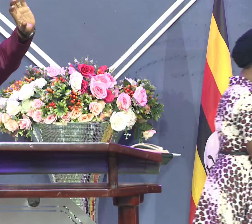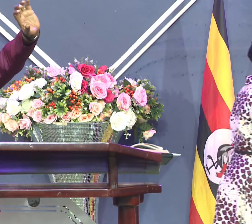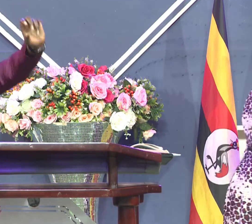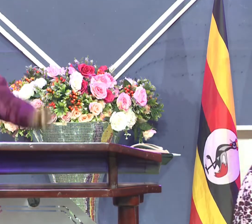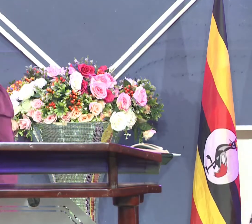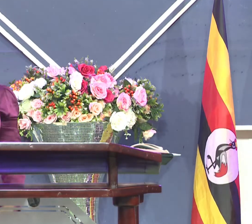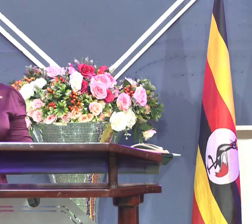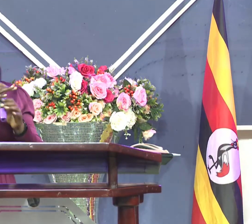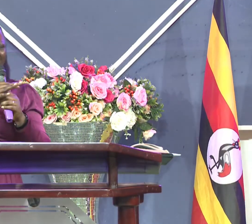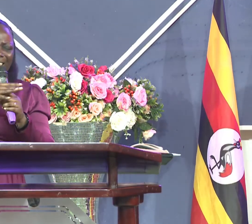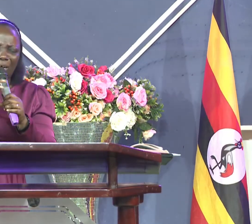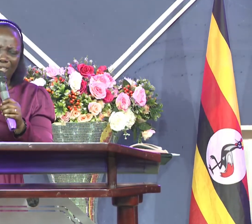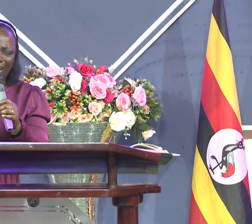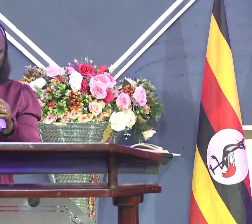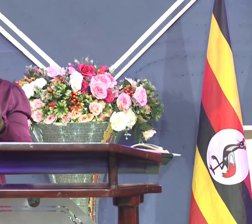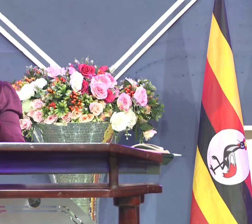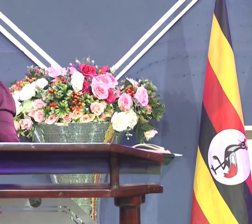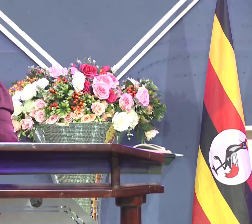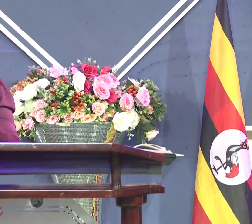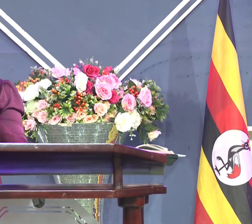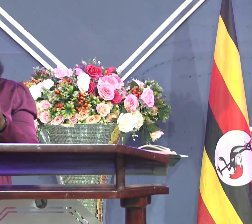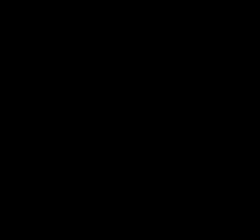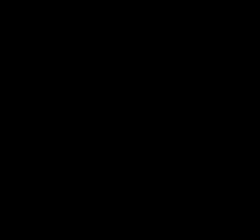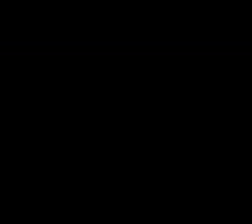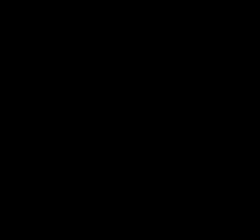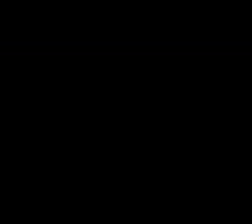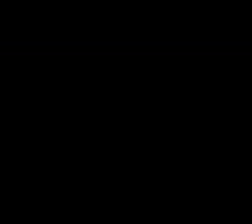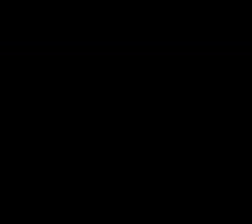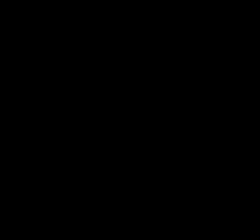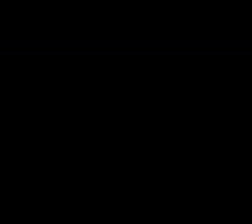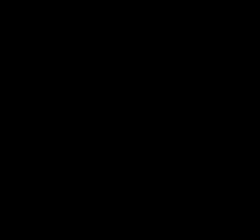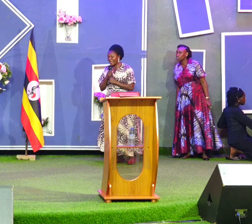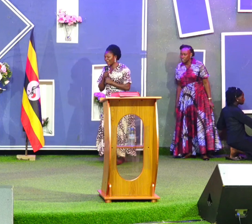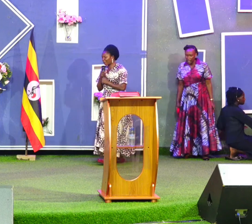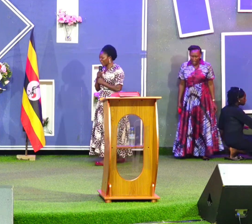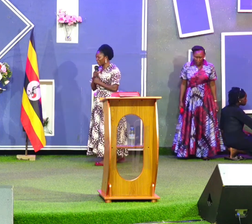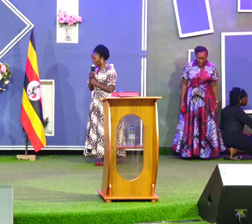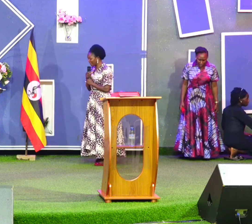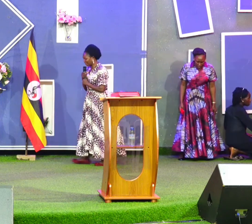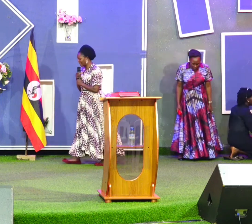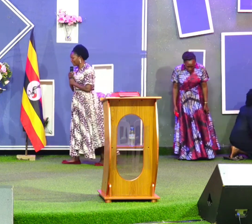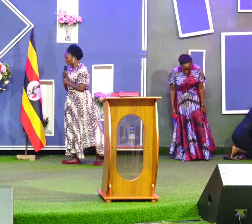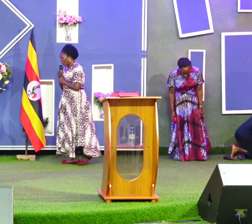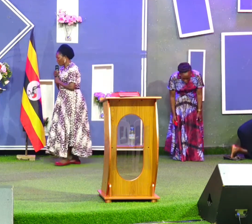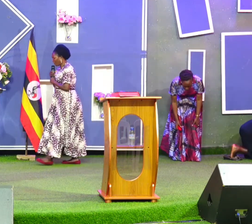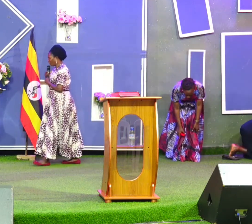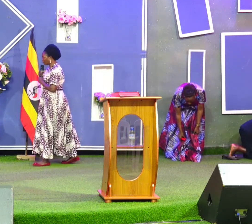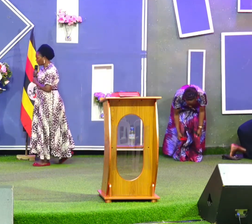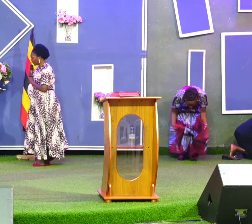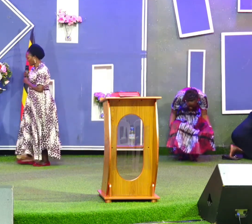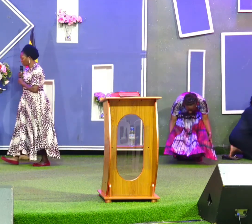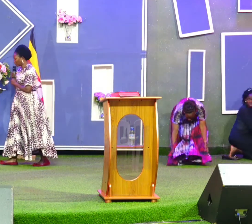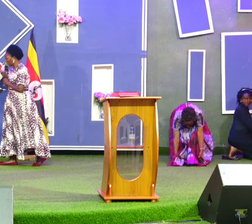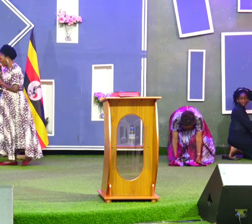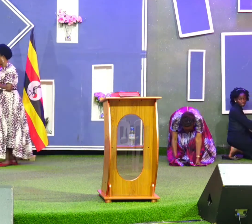kwa, tuetaka kwa, tuetaka mkama, tuyaya nofuna magesi, omoyo